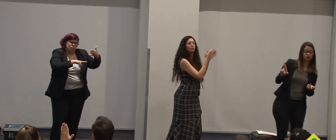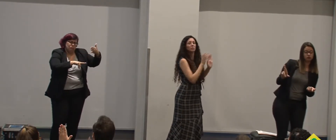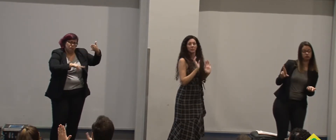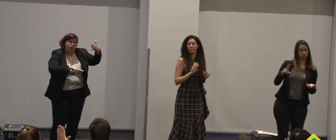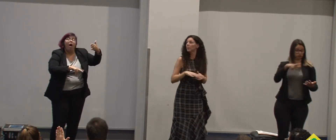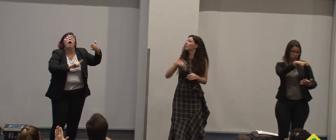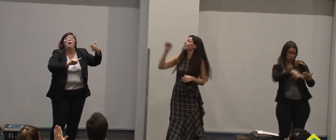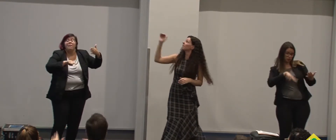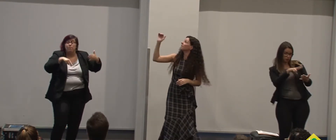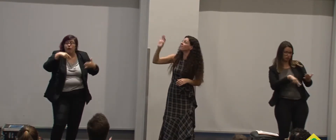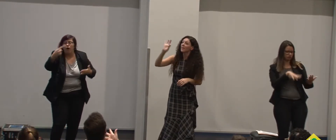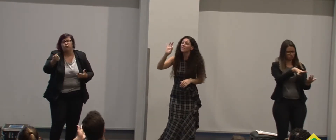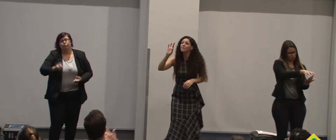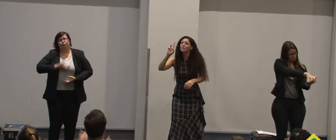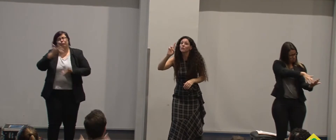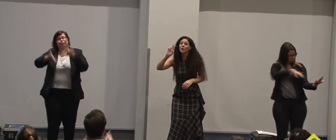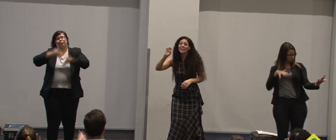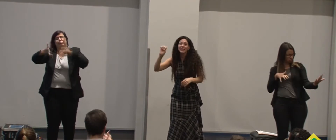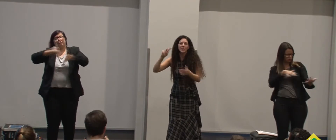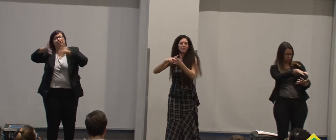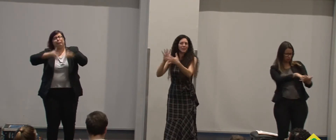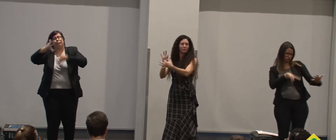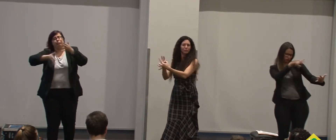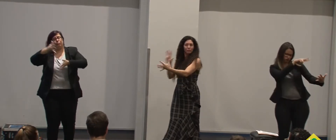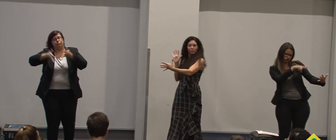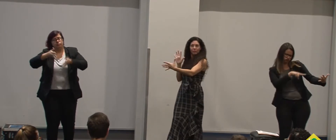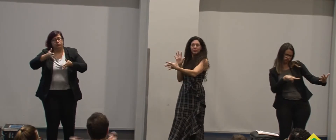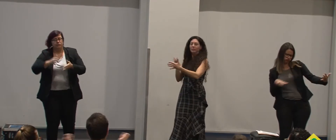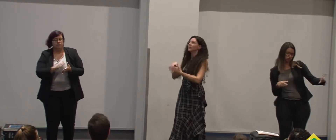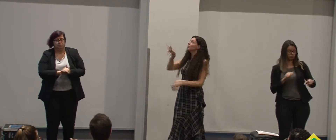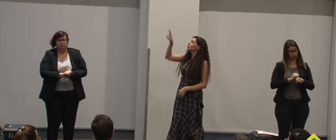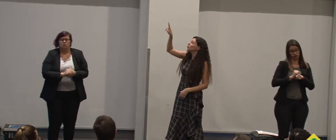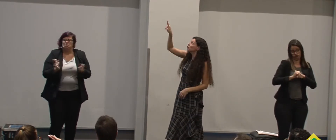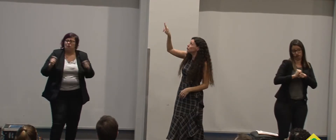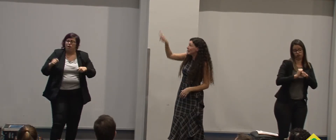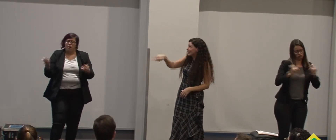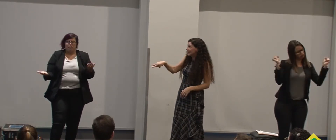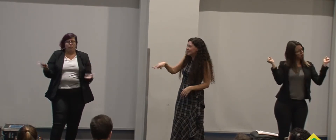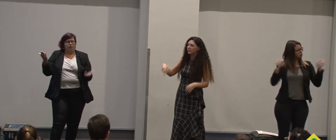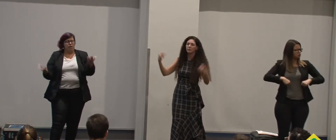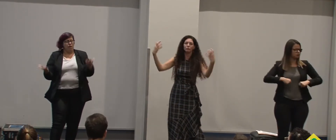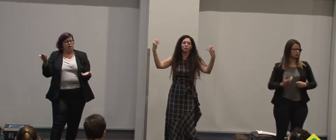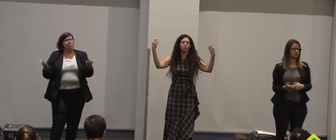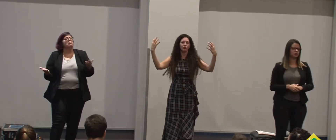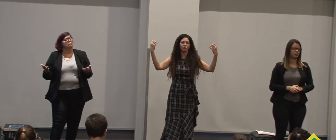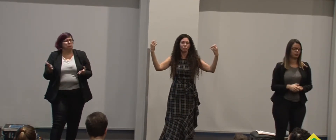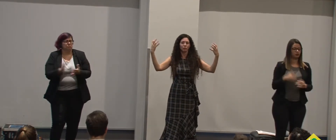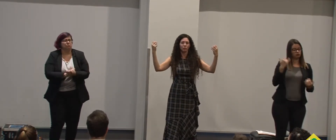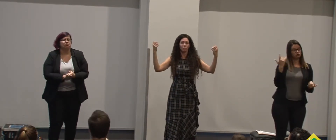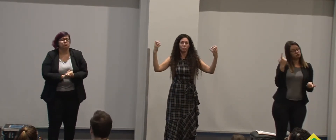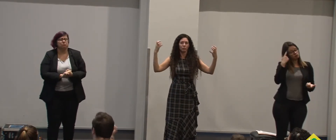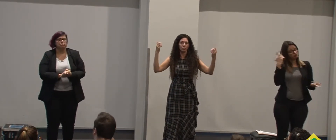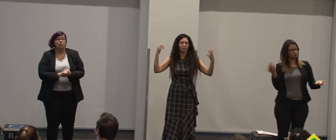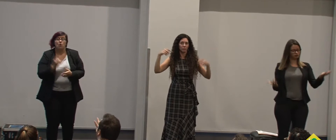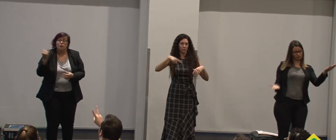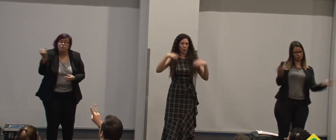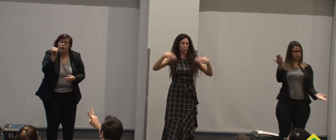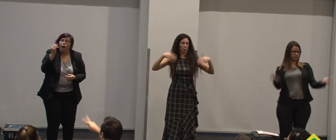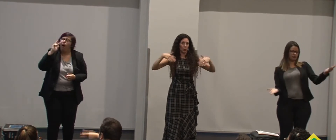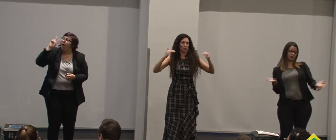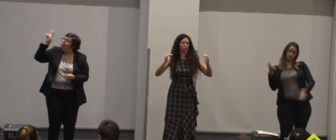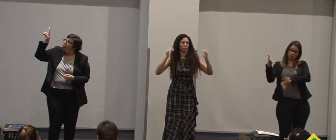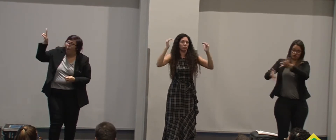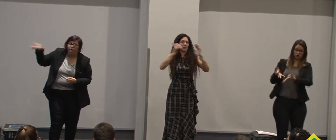que se aproxime daquilo que também está sendo dito. Essa tradução que está sendo chamada de free, a tradução livre,